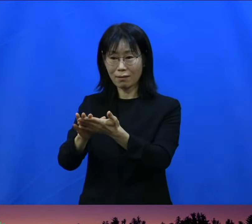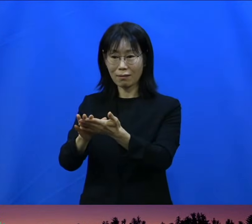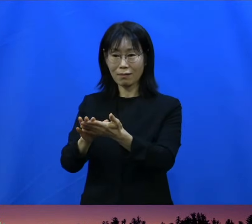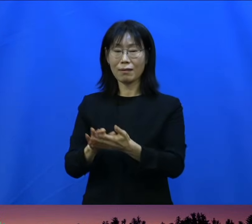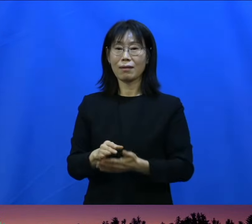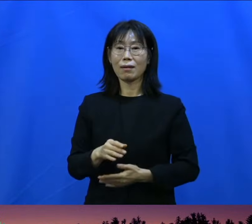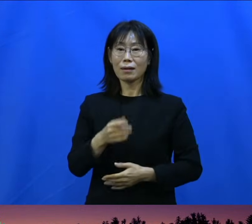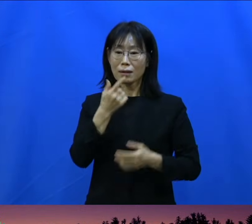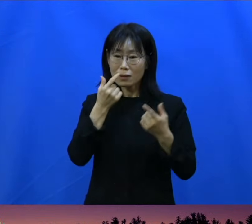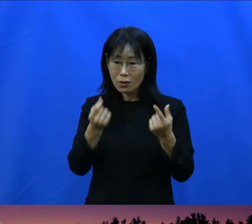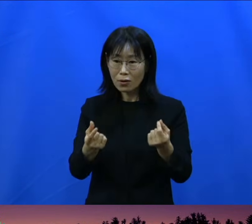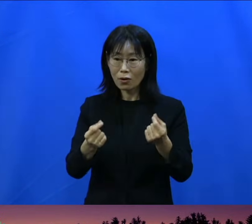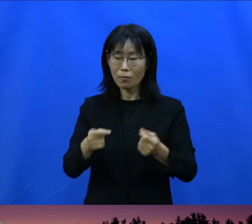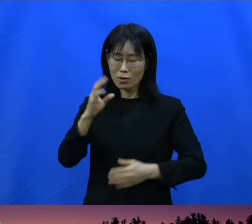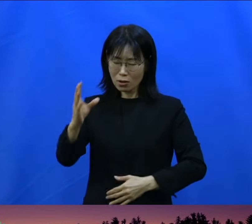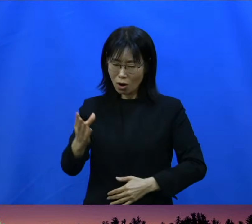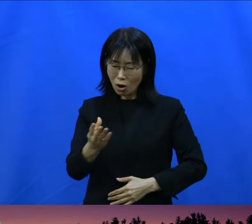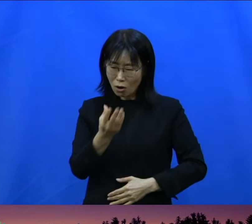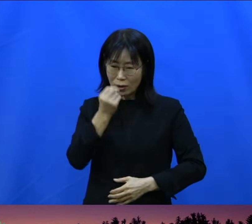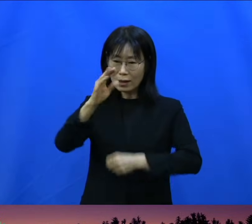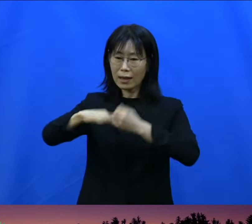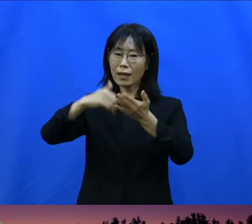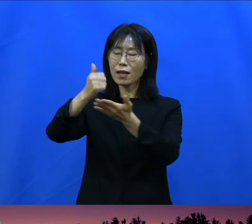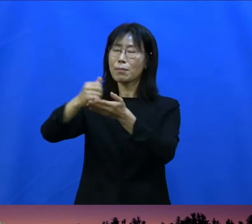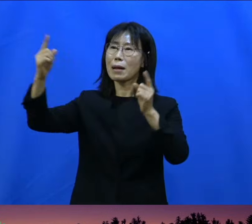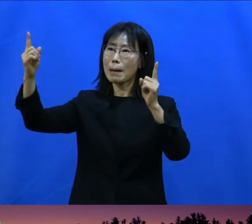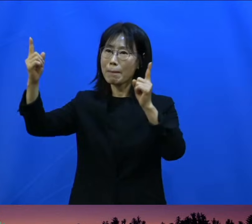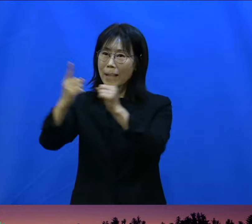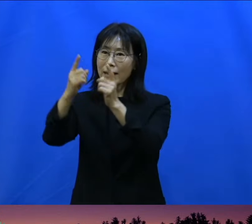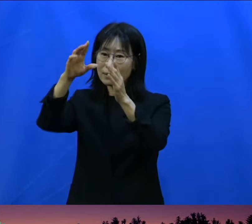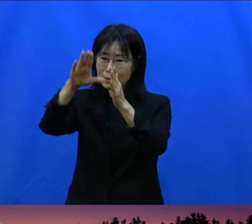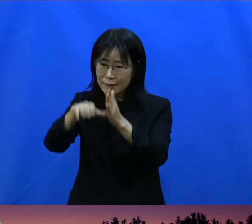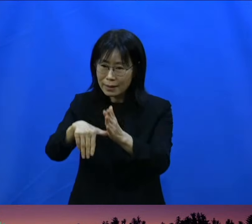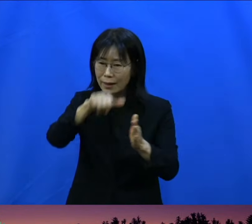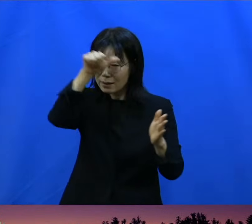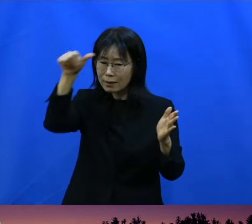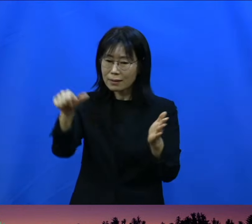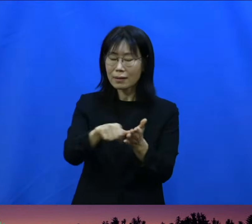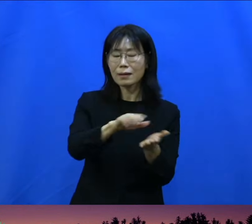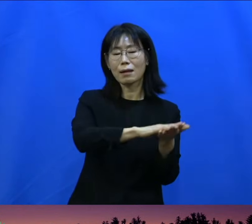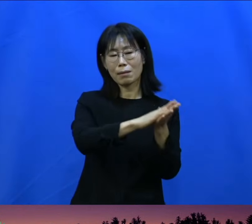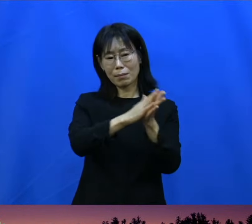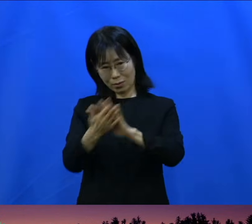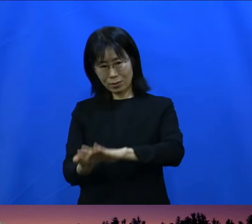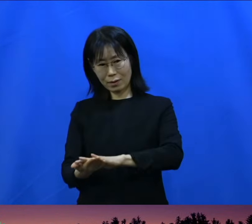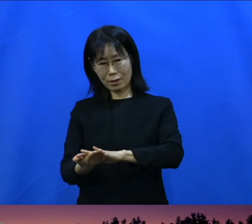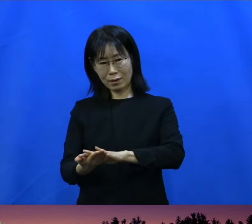이걸 놓치면, 거룩함을 놓치면 굉장히 빅 미스테이크가 일어나요.